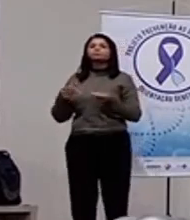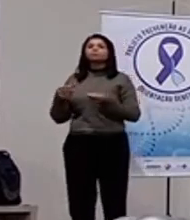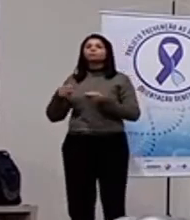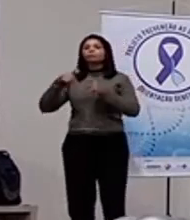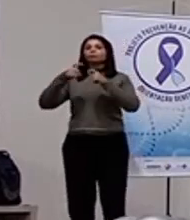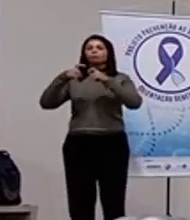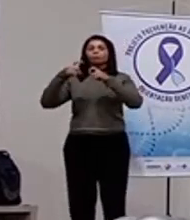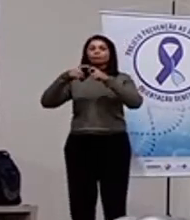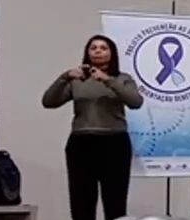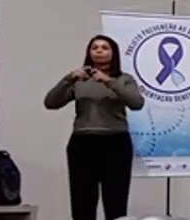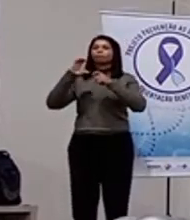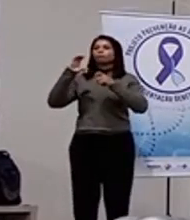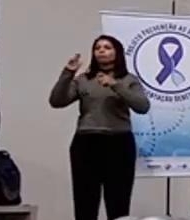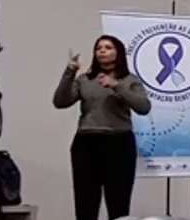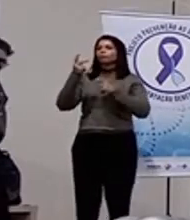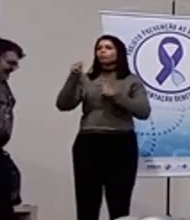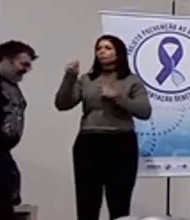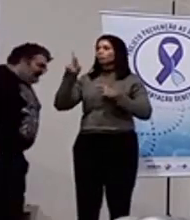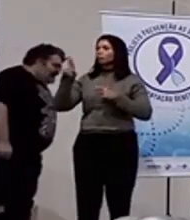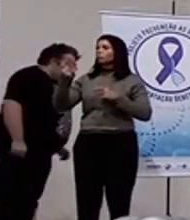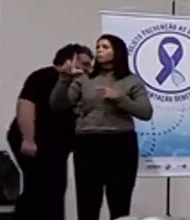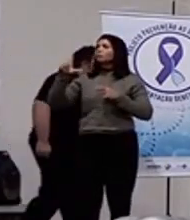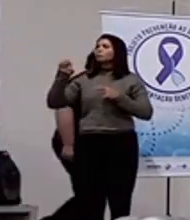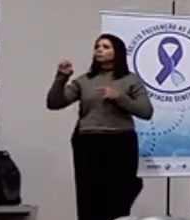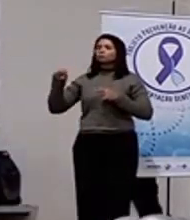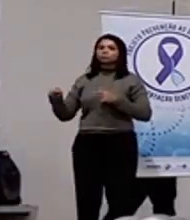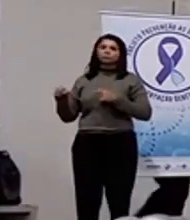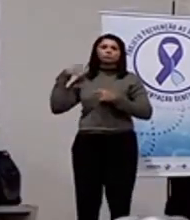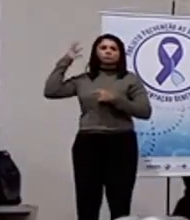Charles Marques Lourenço, para a palestra da noite.